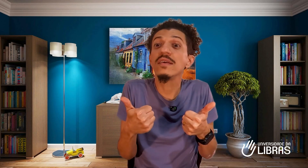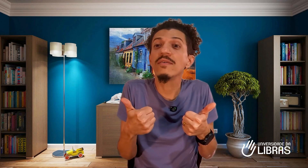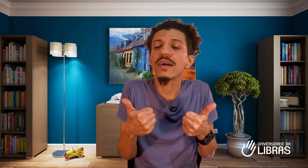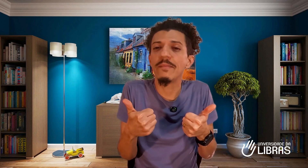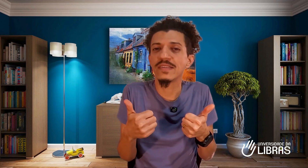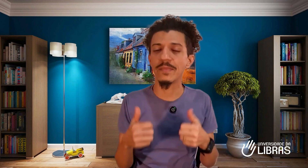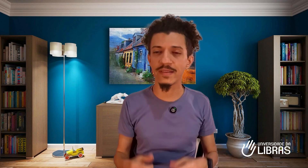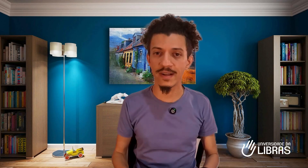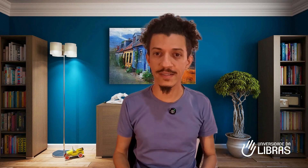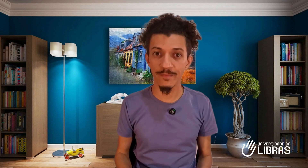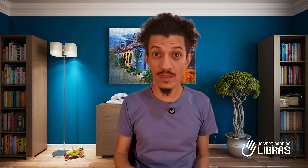a cabeça para trás.